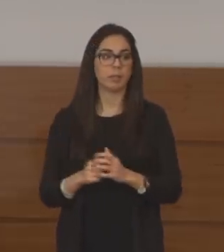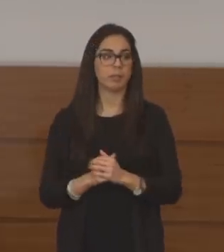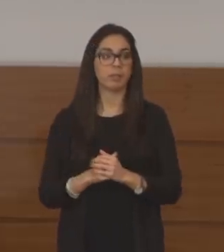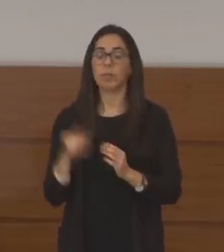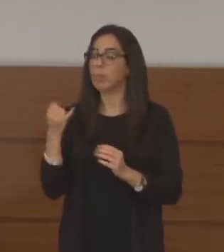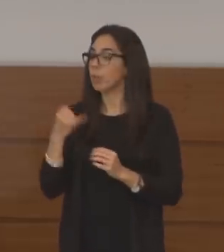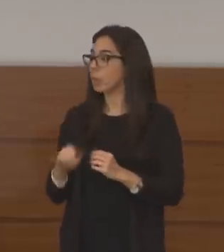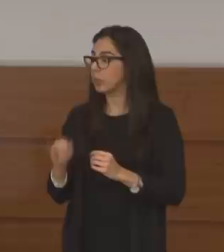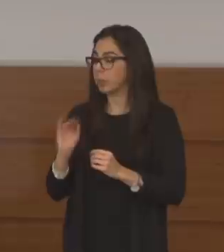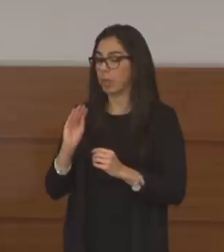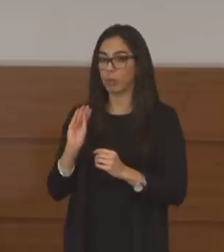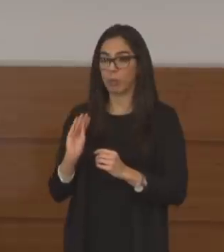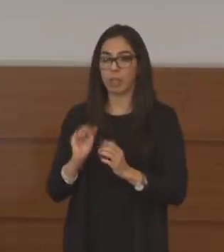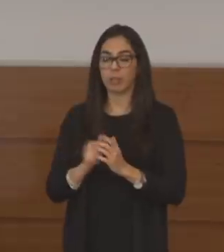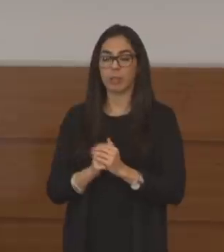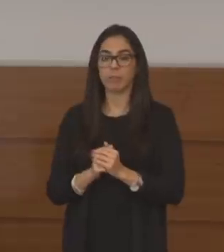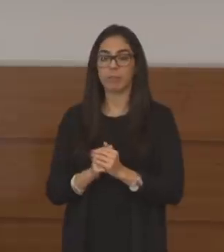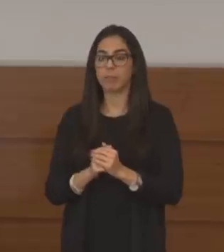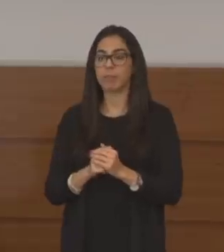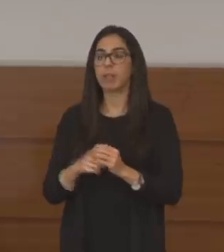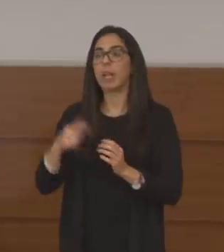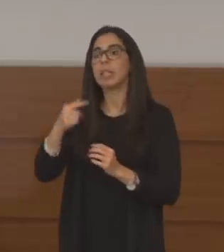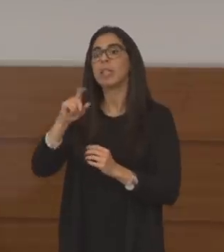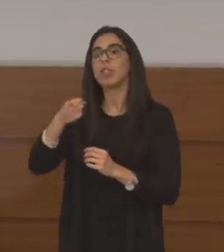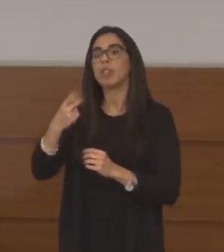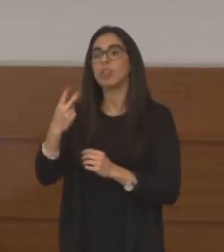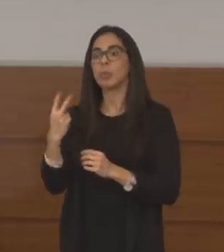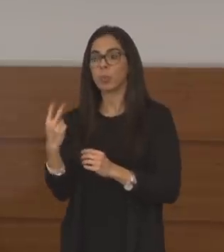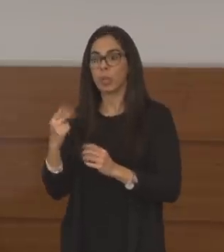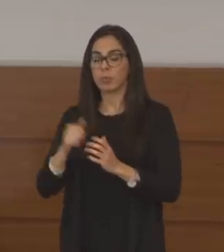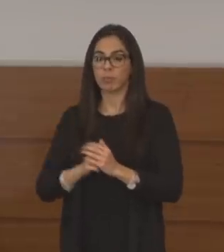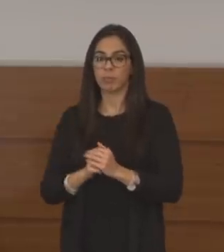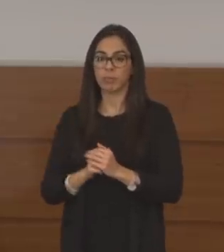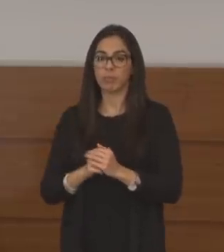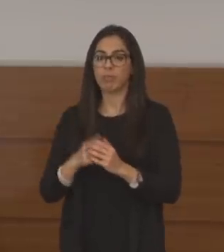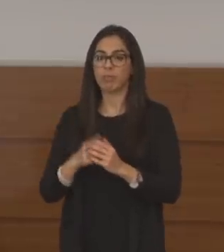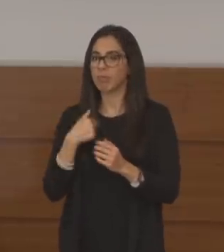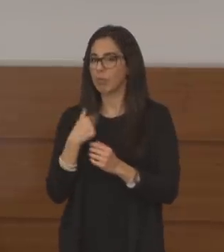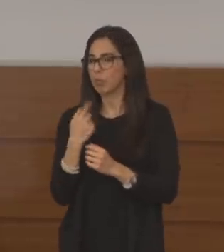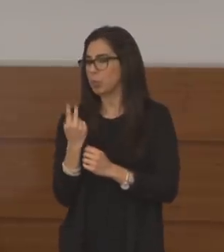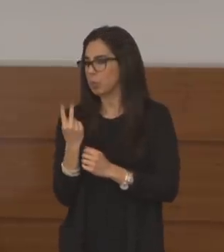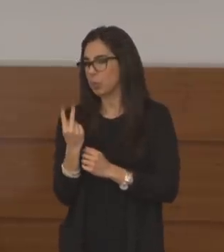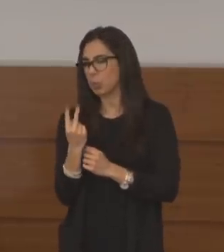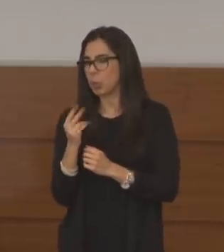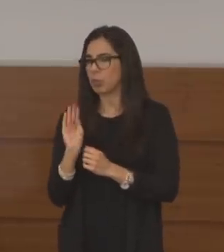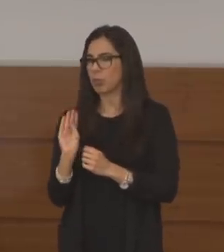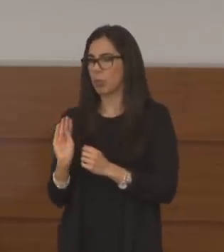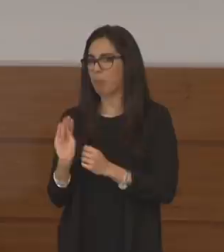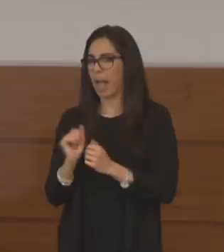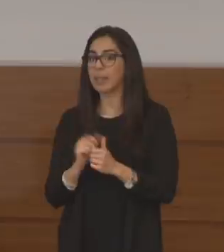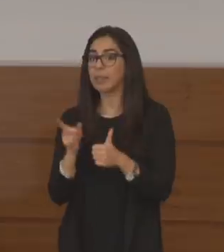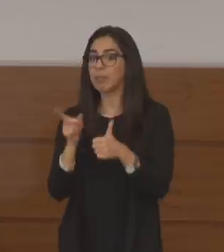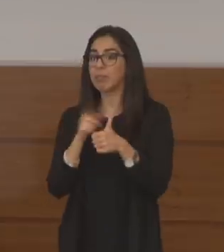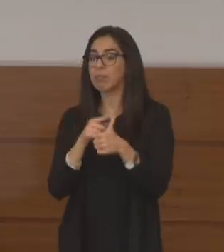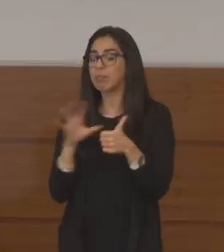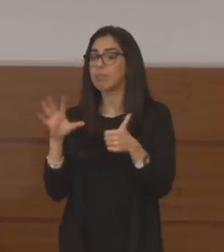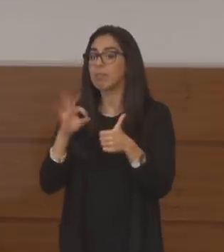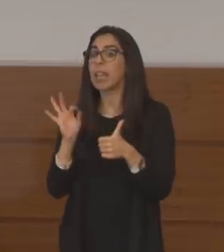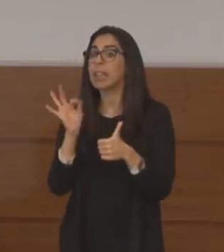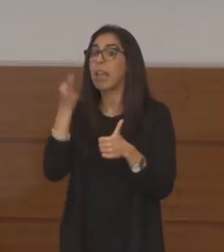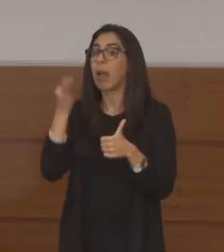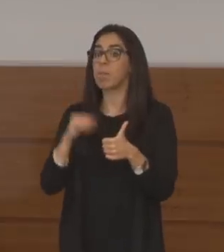ultima domanda daniele petraroli tg2 io ne avrei un paio in realtà la prima sui tamponi e